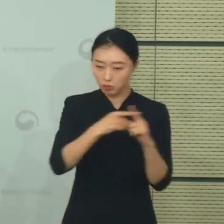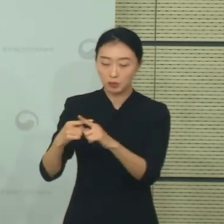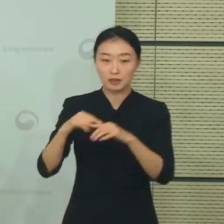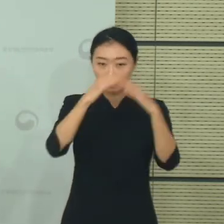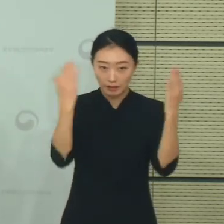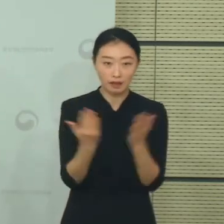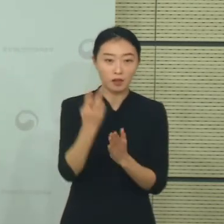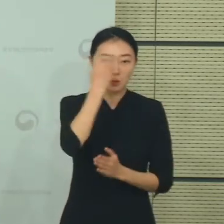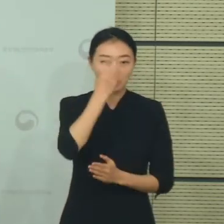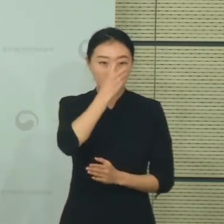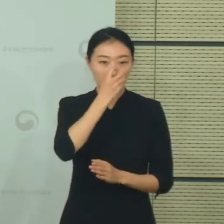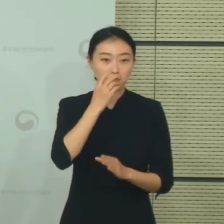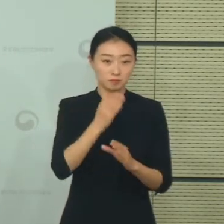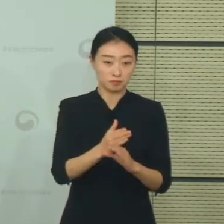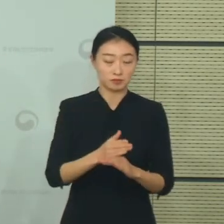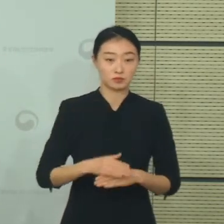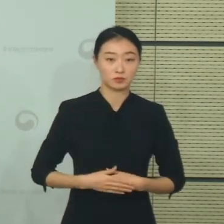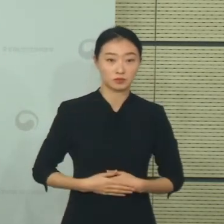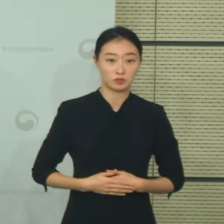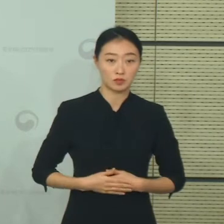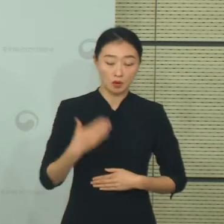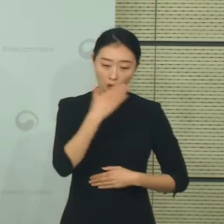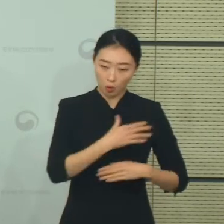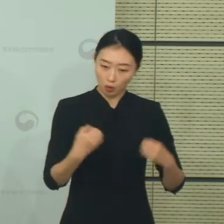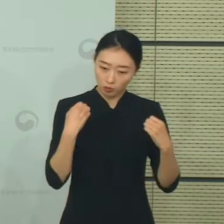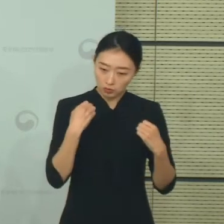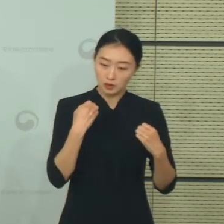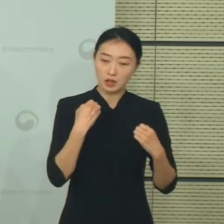있습니다. 검역 과정에서 건강 상태